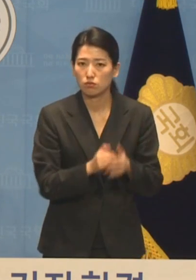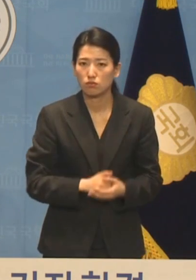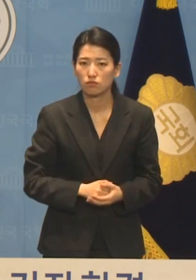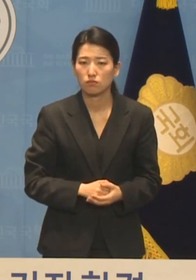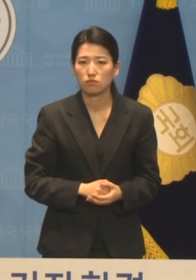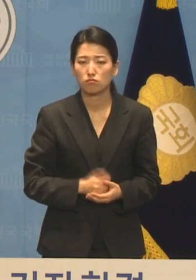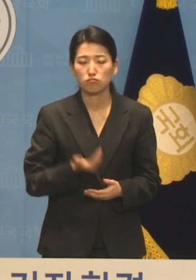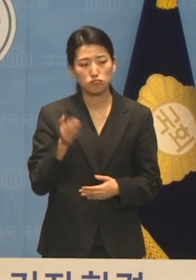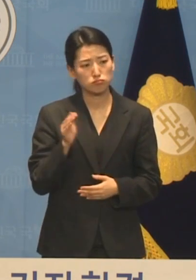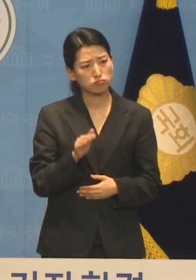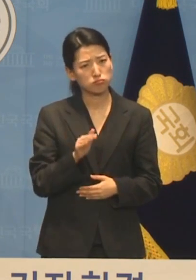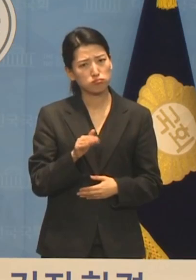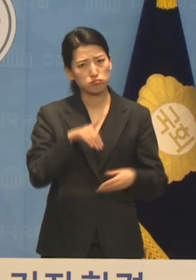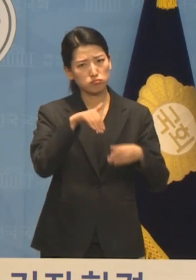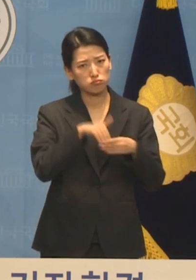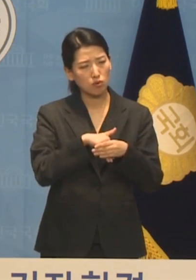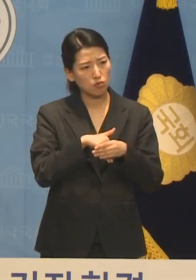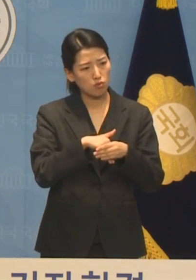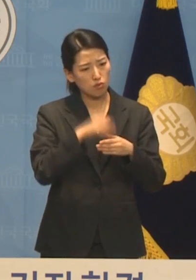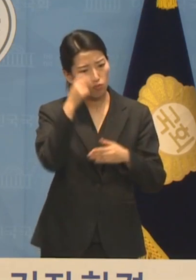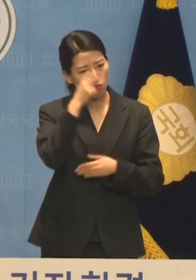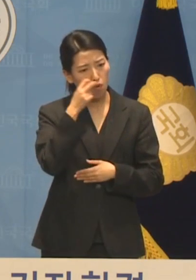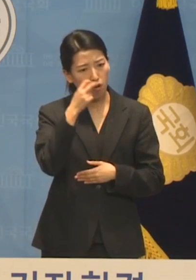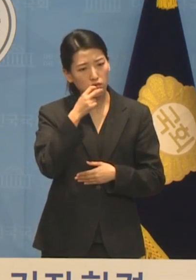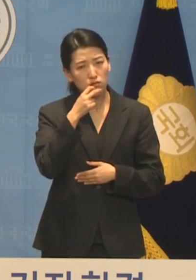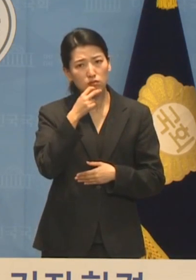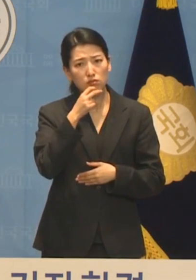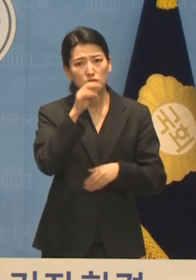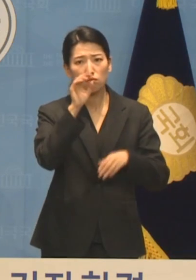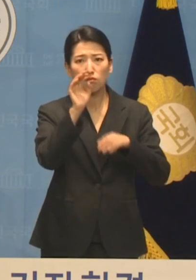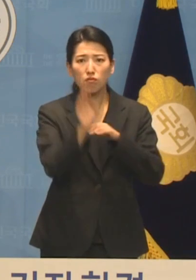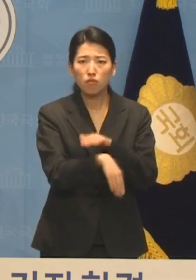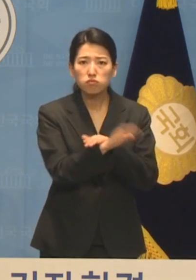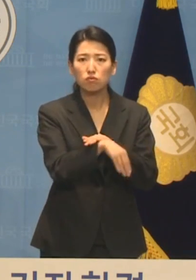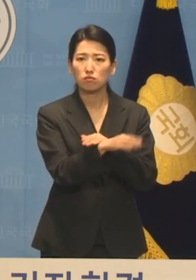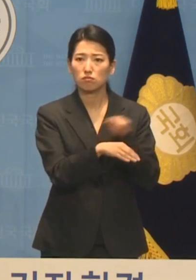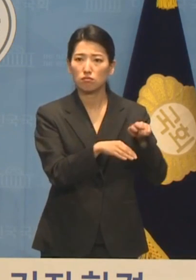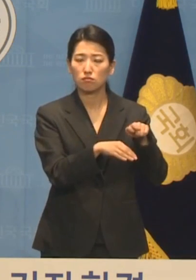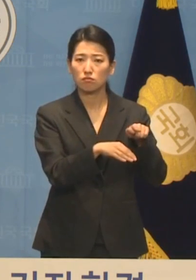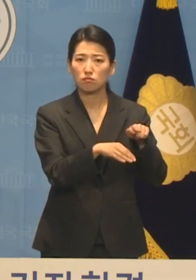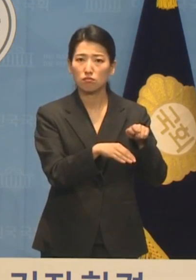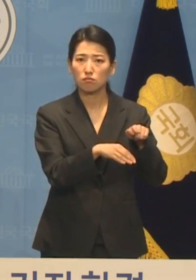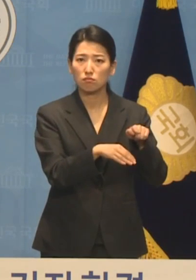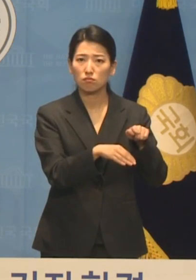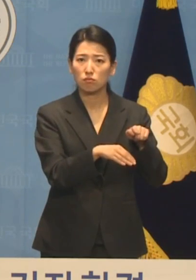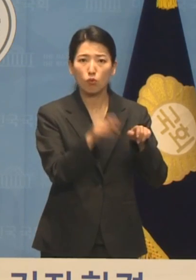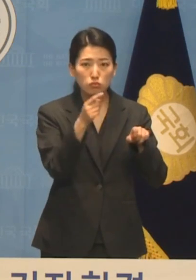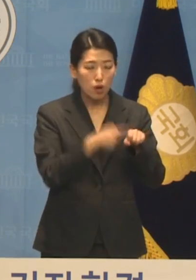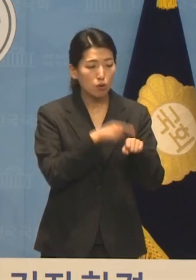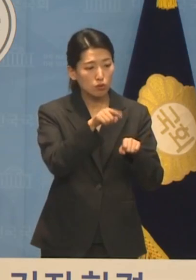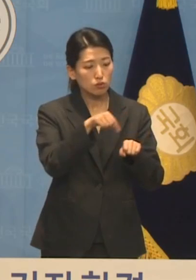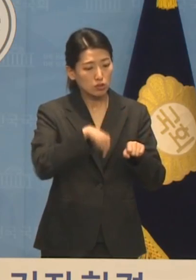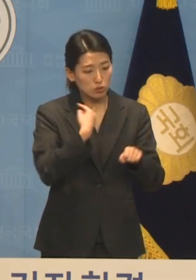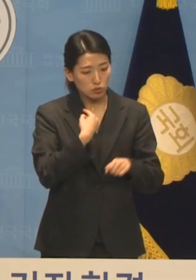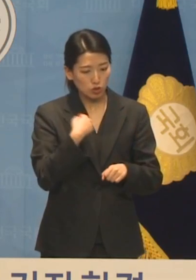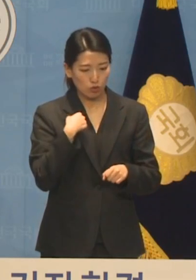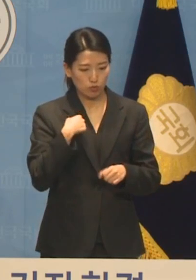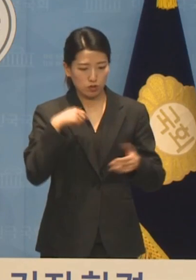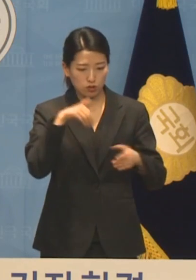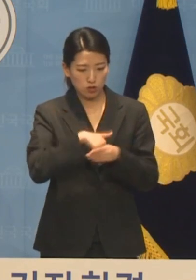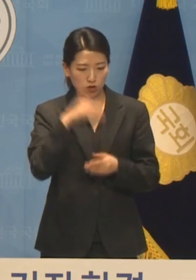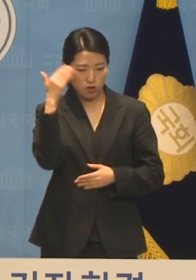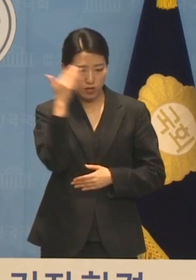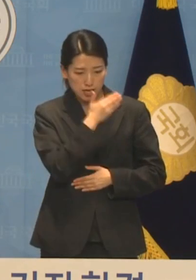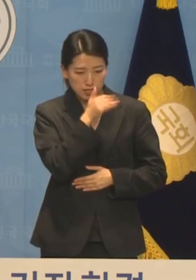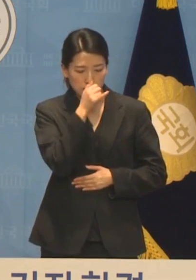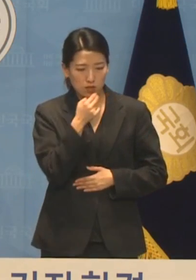선관위가 인정한 대로 선거 부실 관리가 있으면 당연히 선관위에서 부정선거가 없었음을 입증하는 것이 상식에 맞습니다. 이렇게 보는 것이